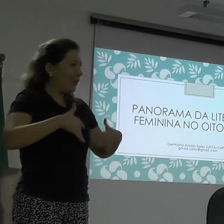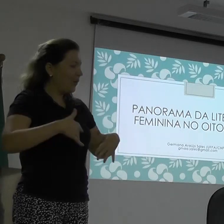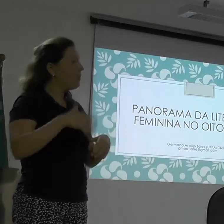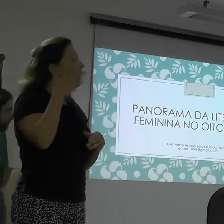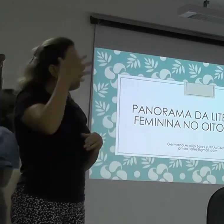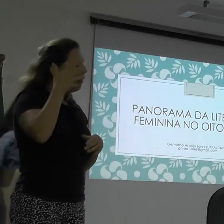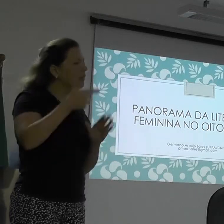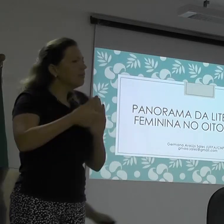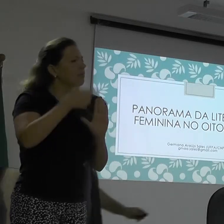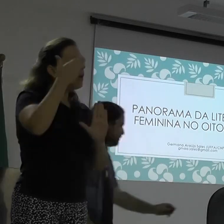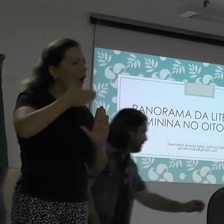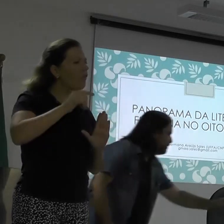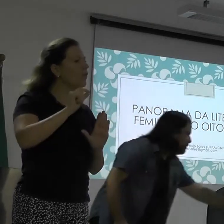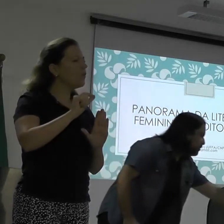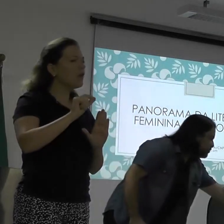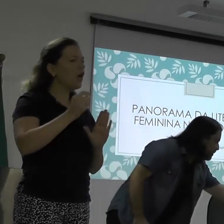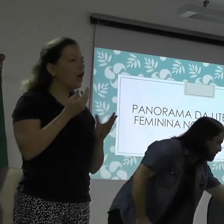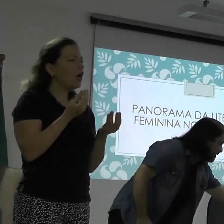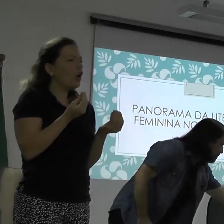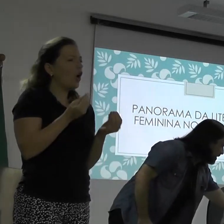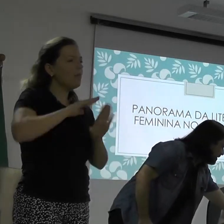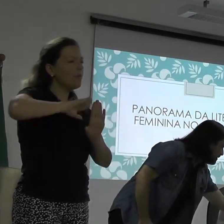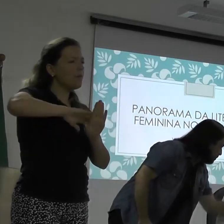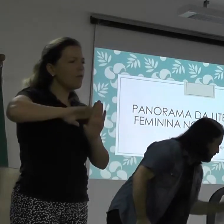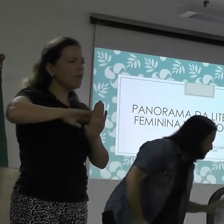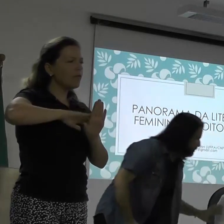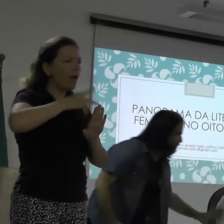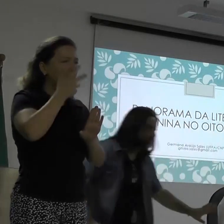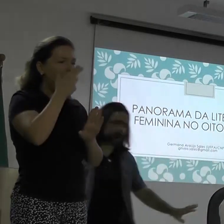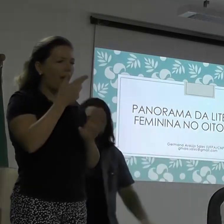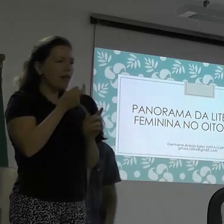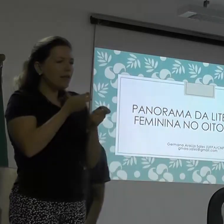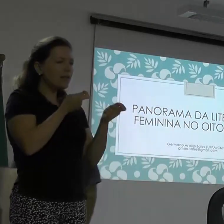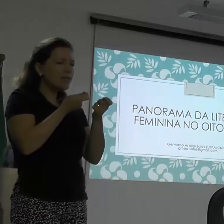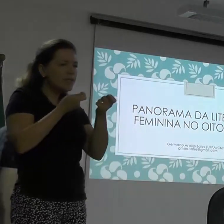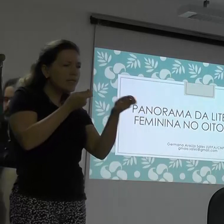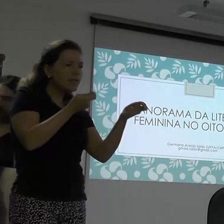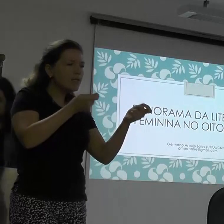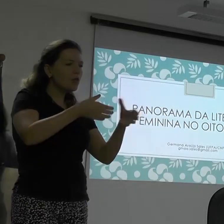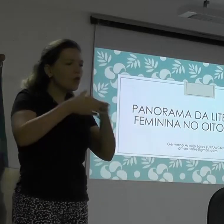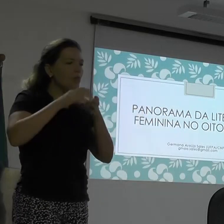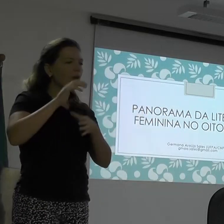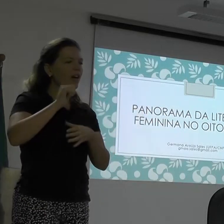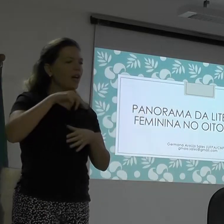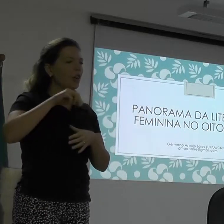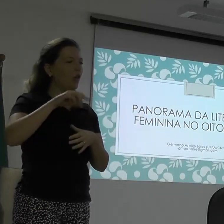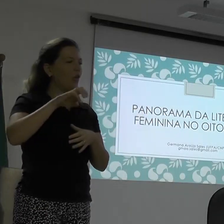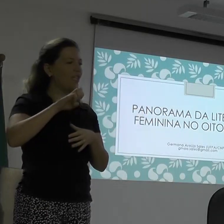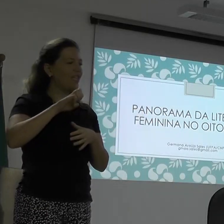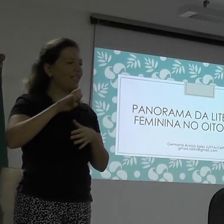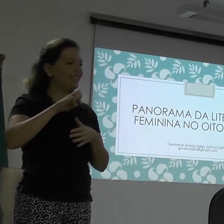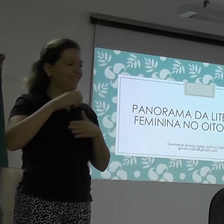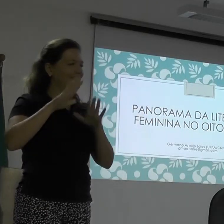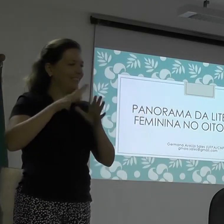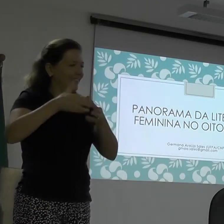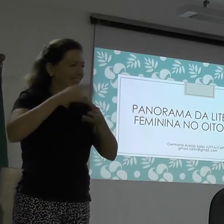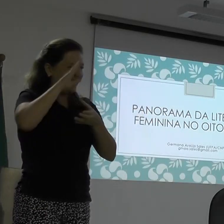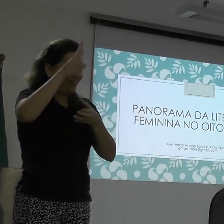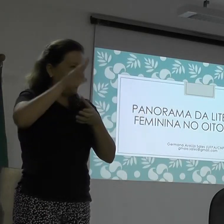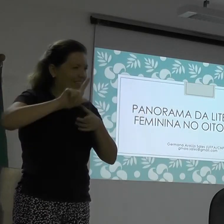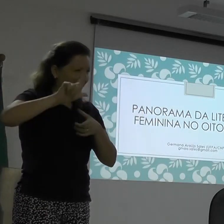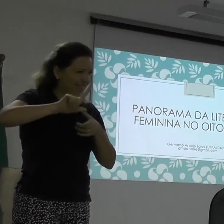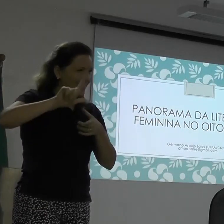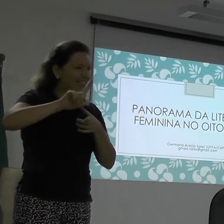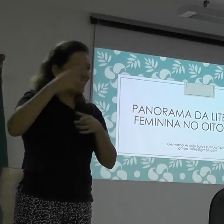mostra como é manipulado o cânone da história literária brasileira e você dá